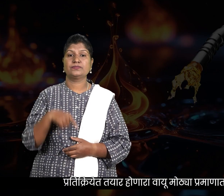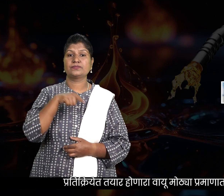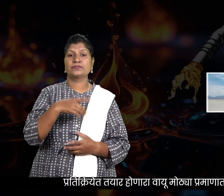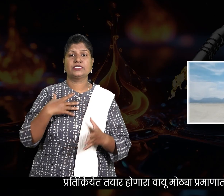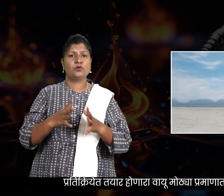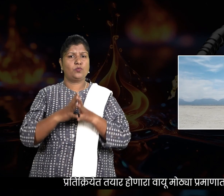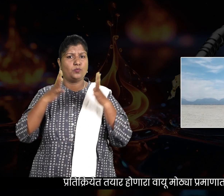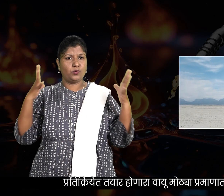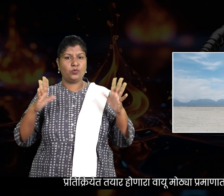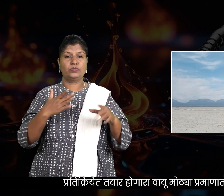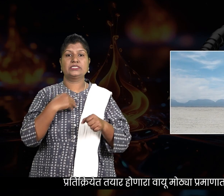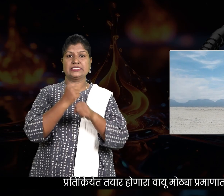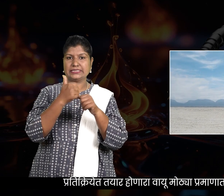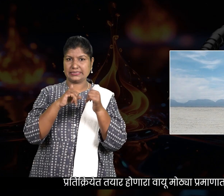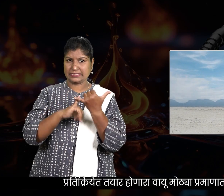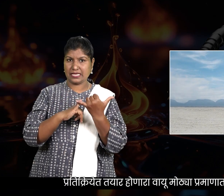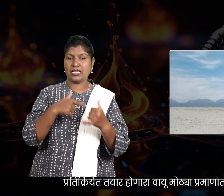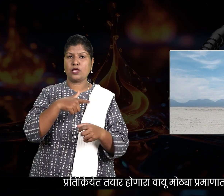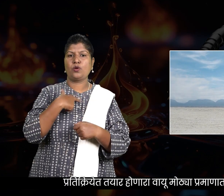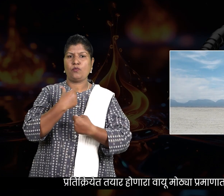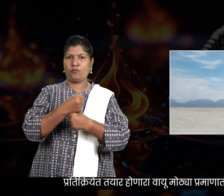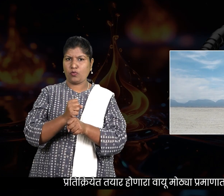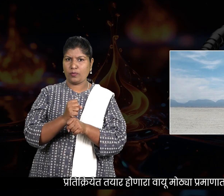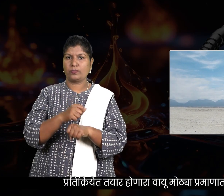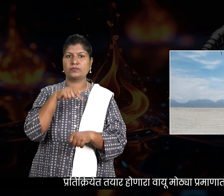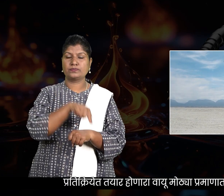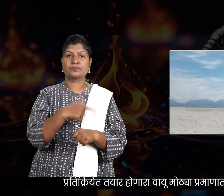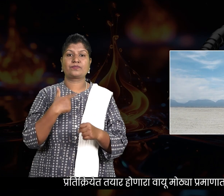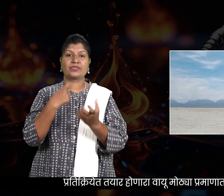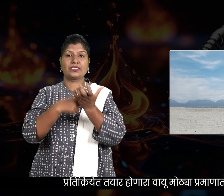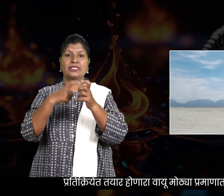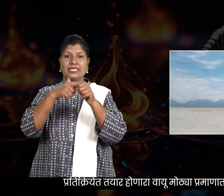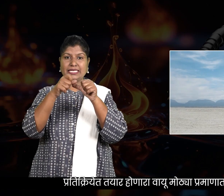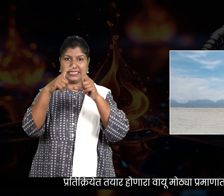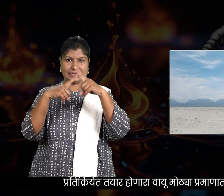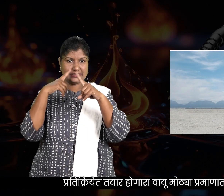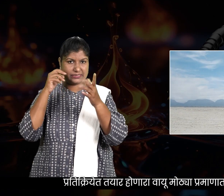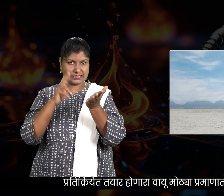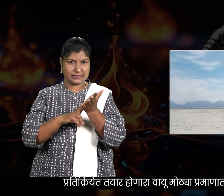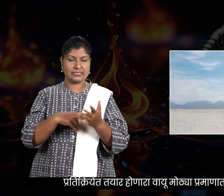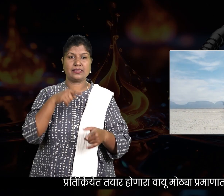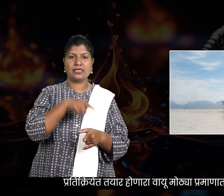प्रक्रियेत तयार होणारा वायू मोठ्या प्रमाणात मुक्त होतो.